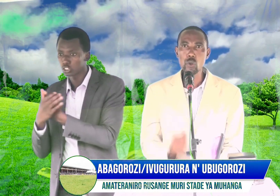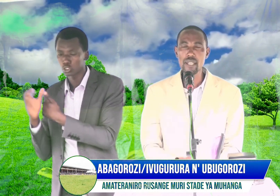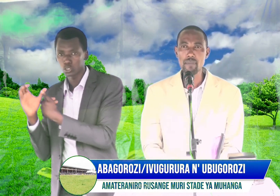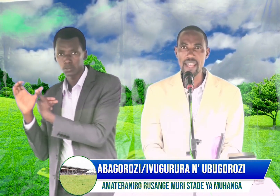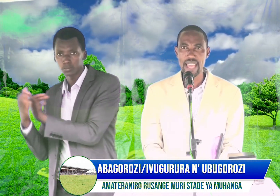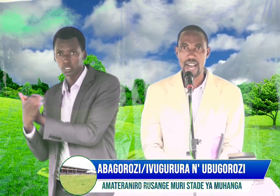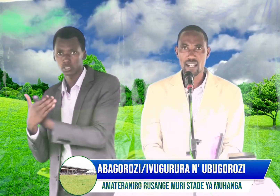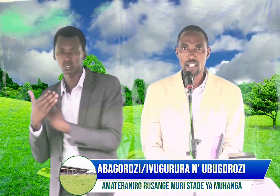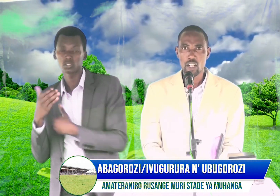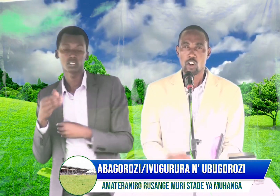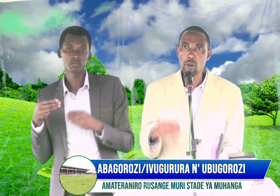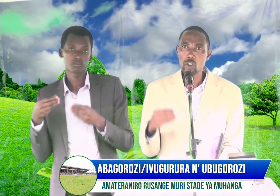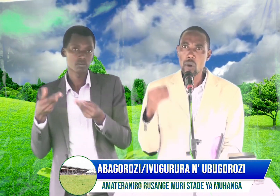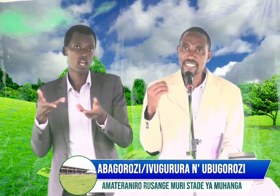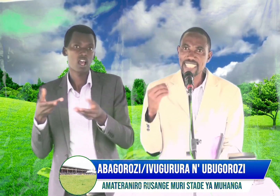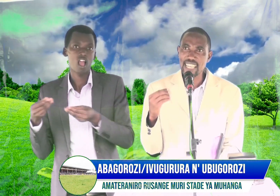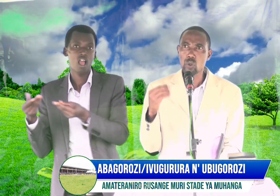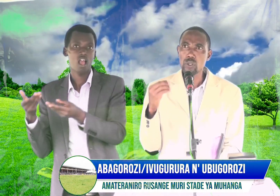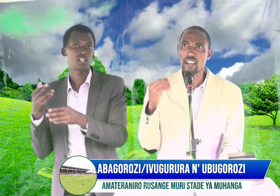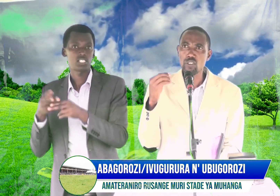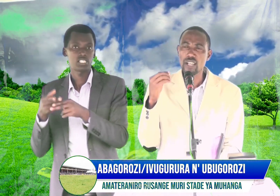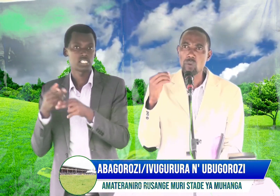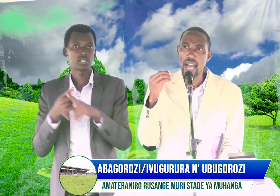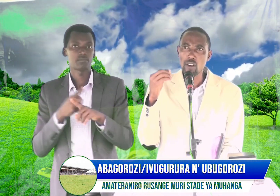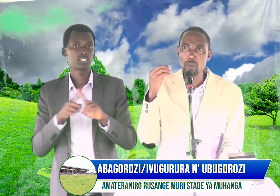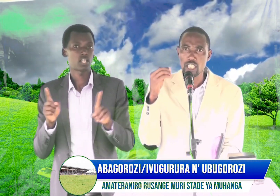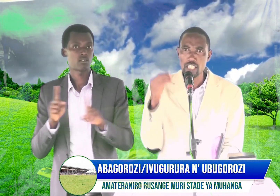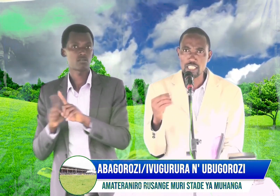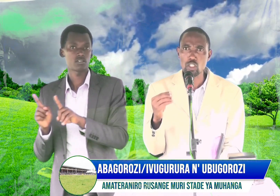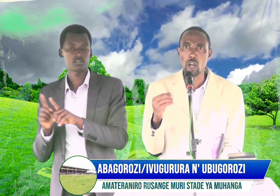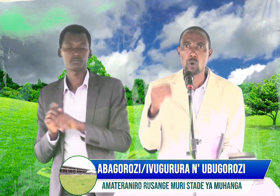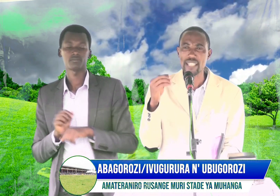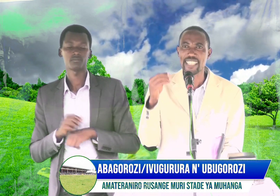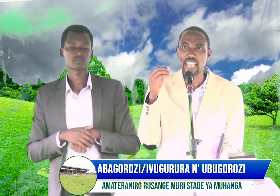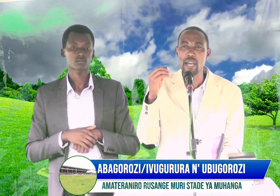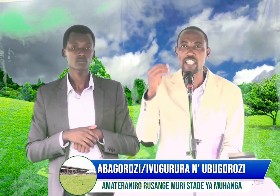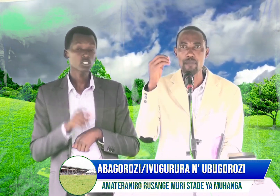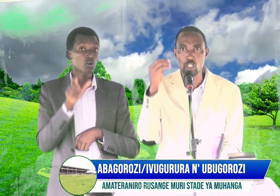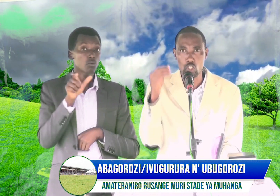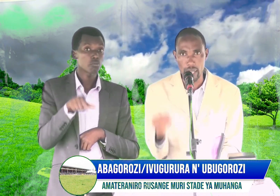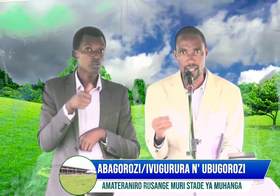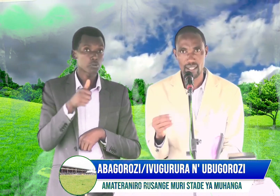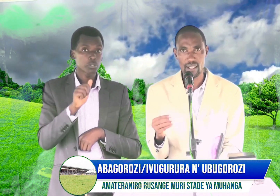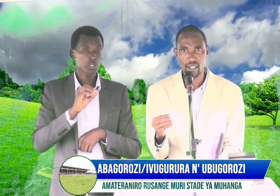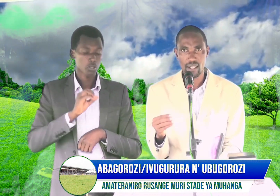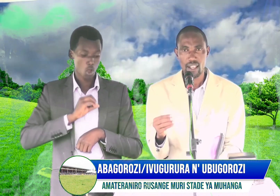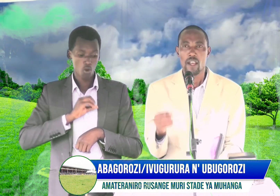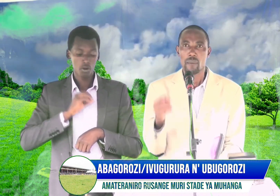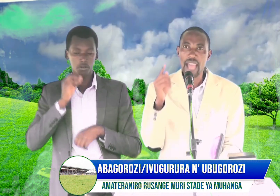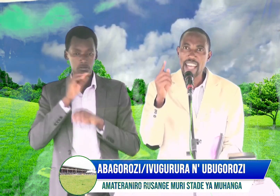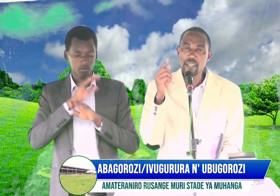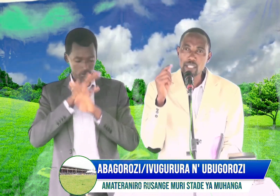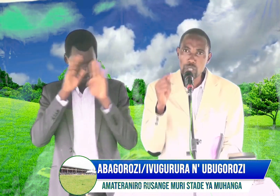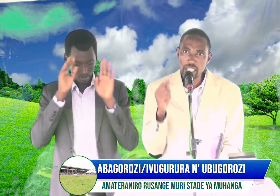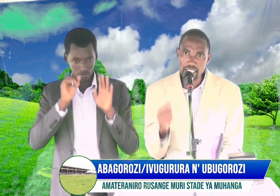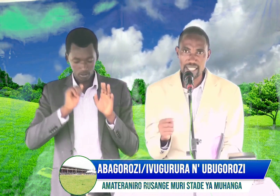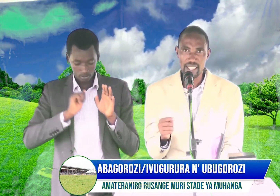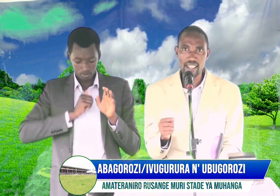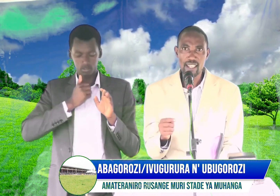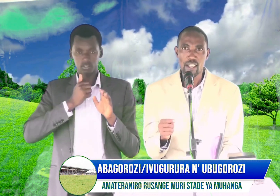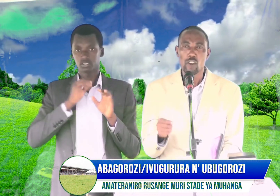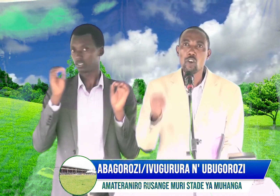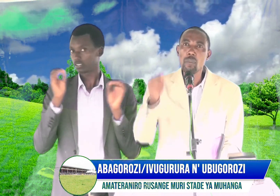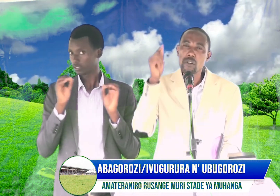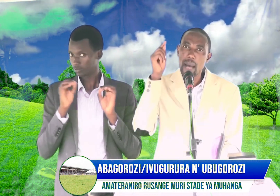Nta muntu wimenya. Umuntu wese ajya akunda kuvuga ko ari umukristo kuko atajya amenya imico ye. Byari